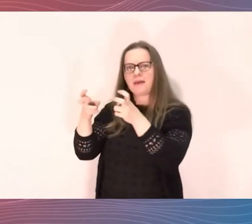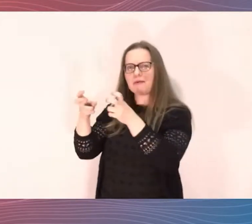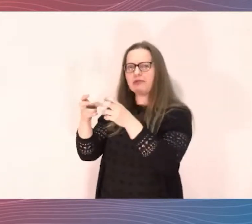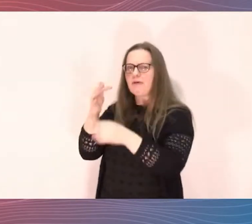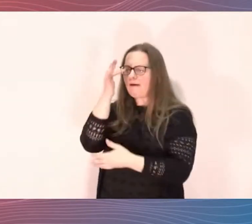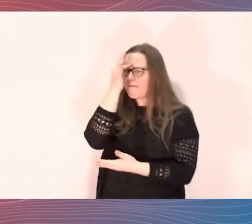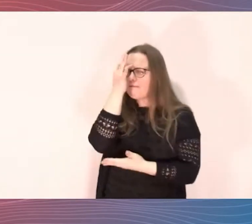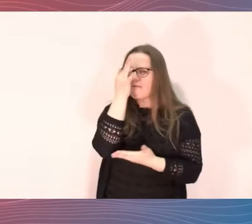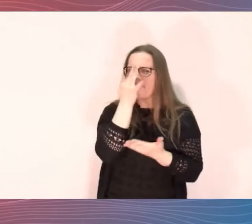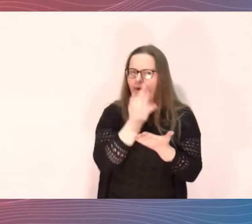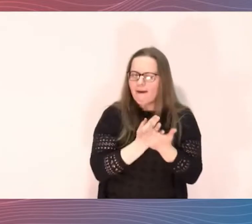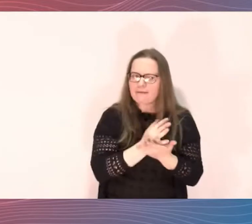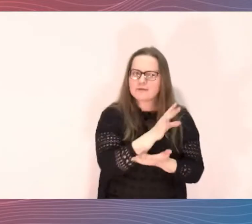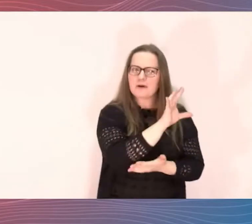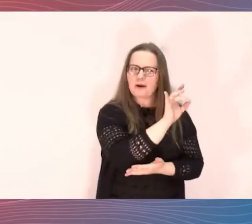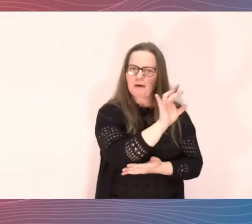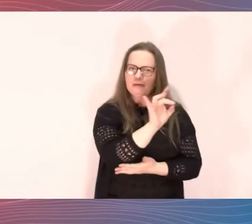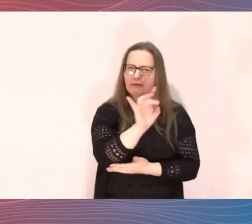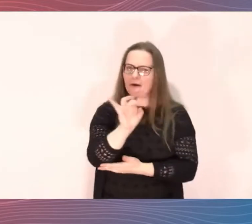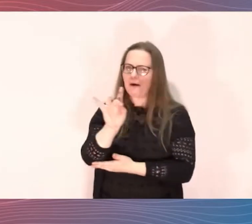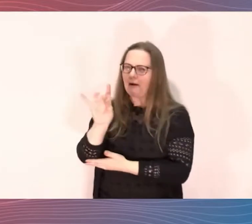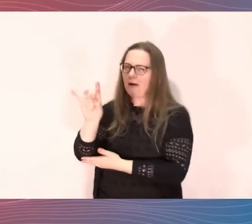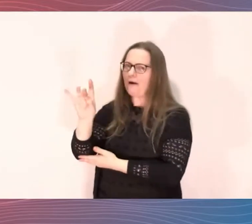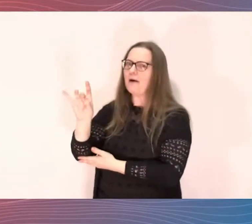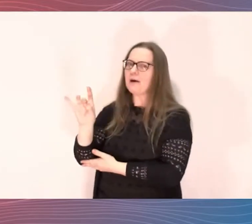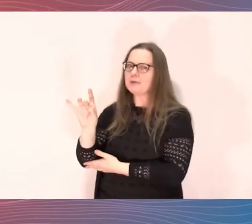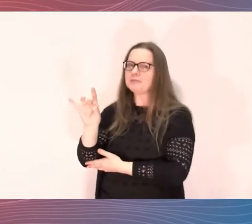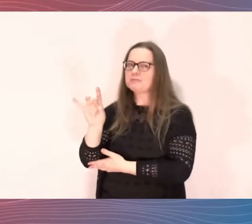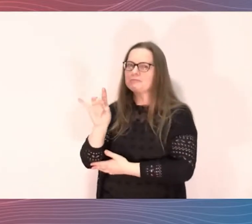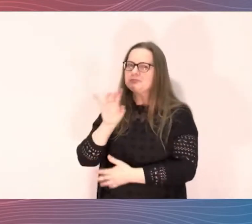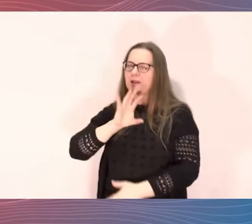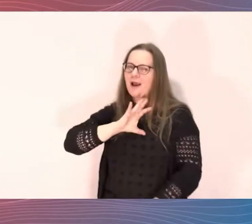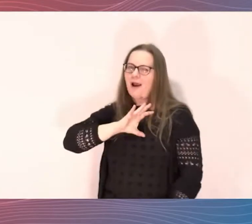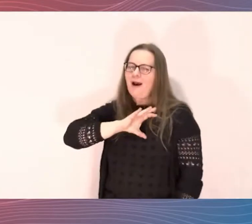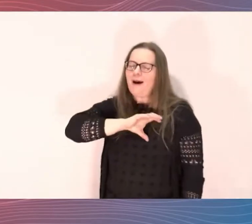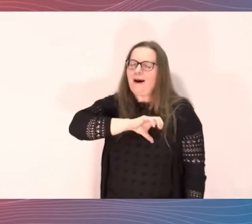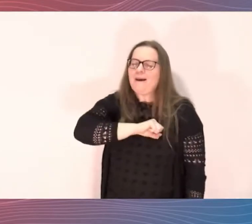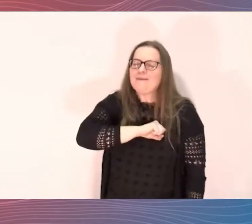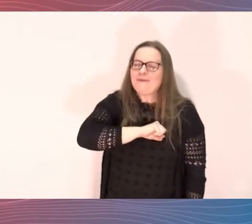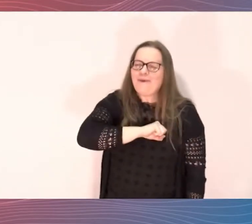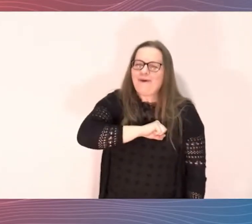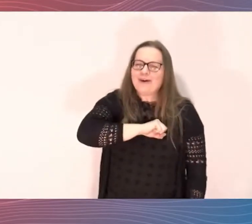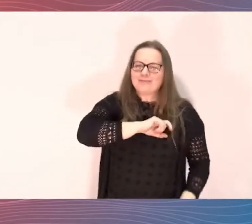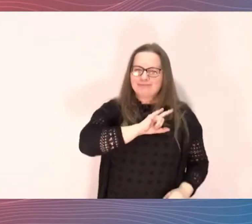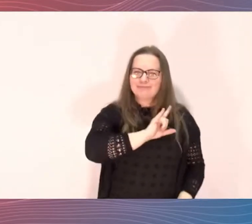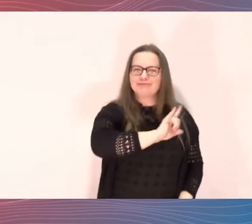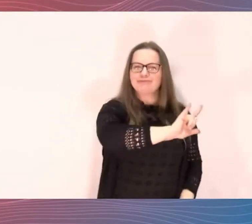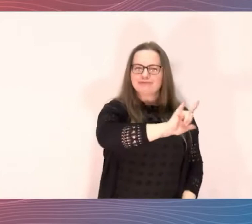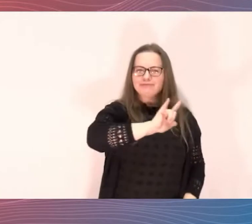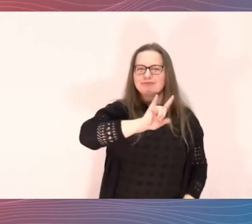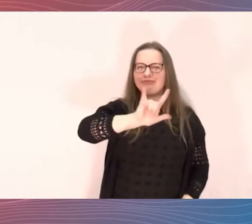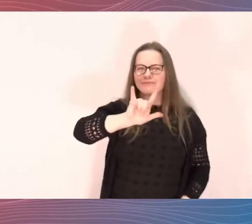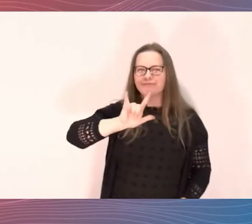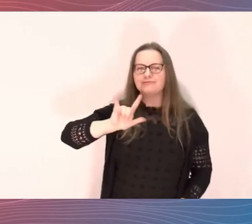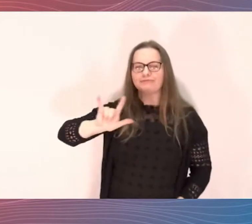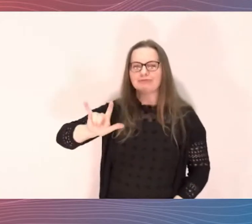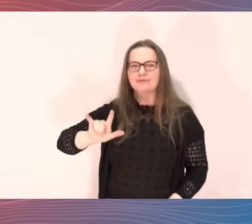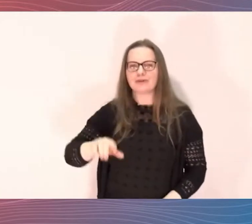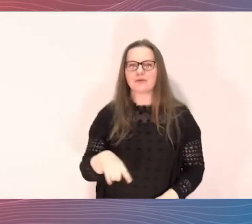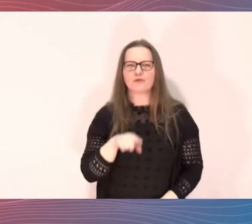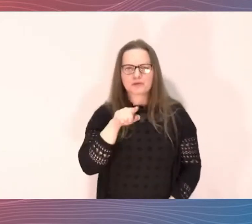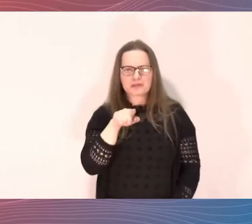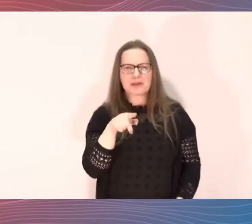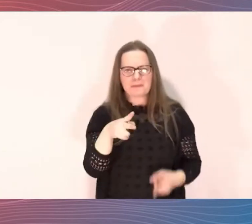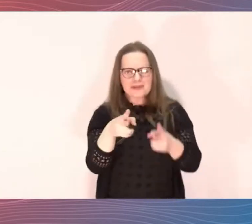Jesus e o amor para com todos os santos. Irmãos, a importância da fé e do